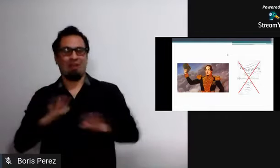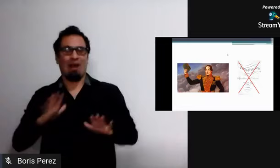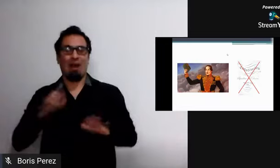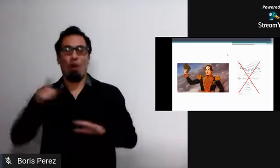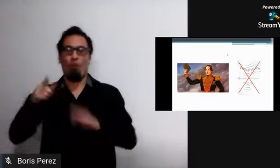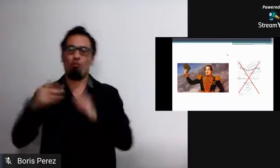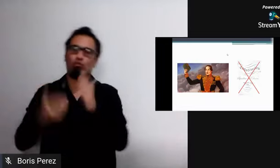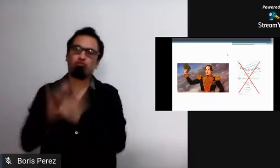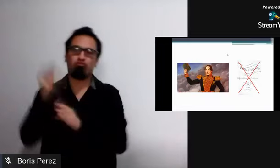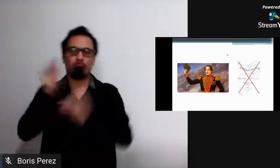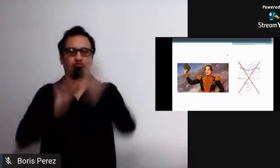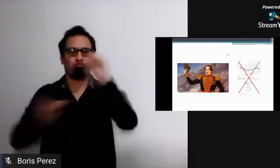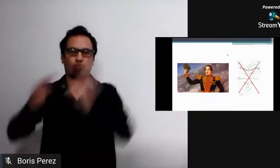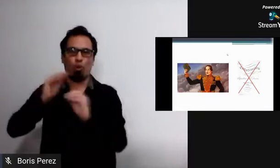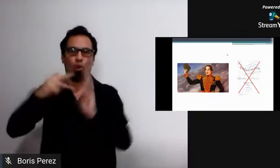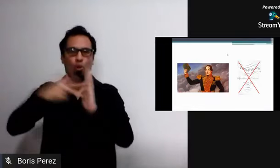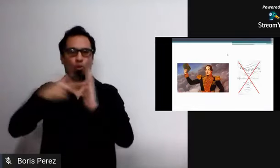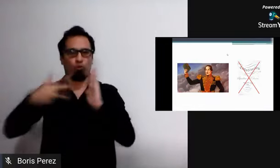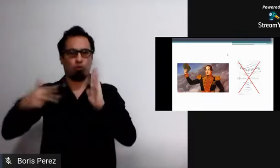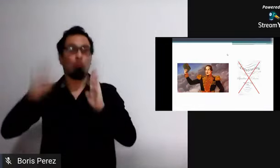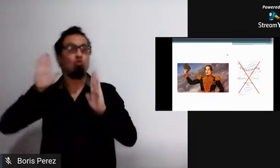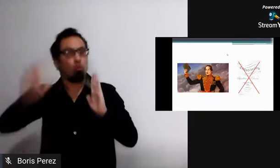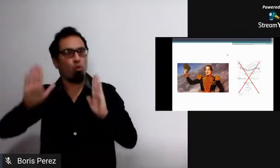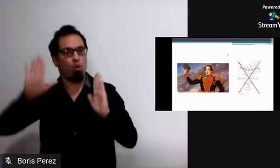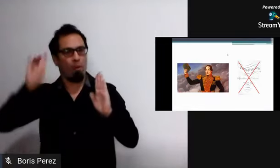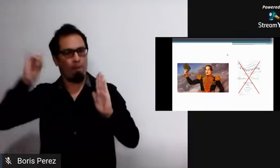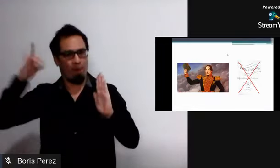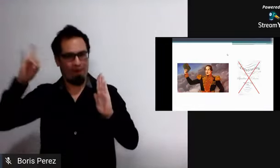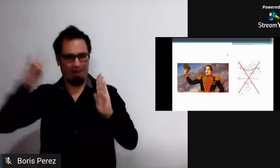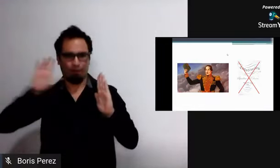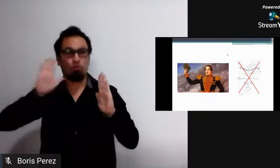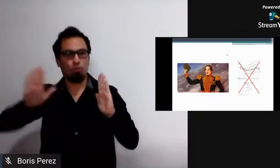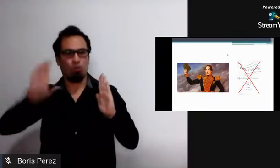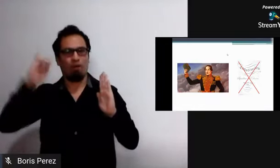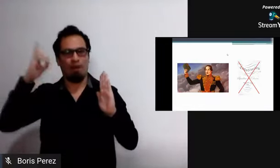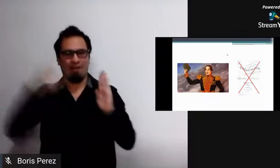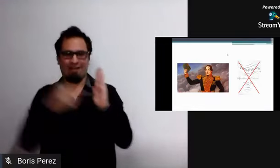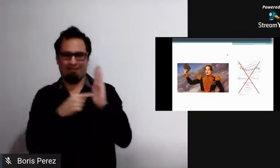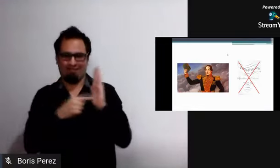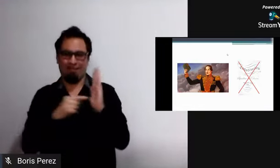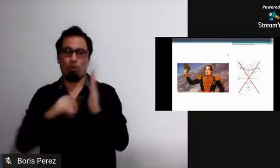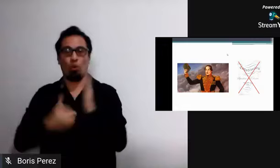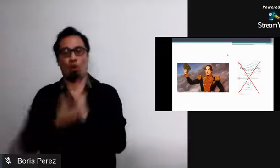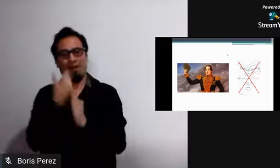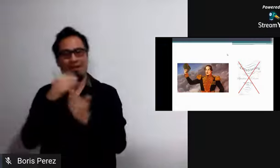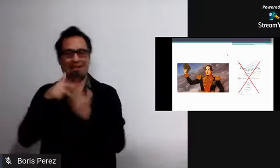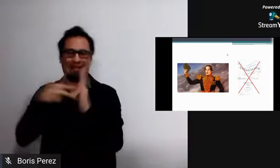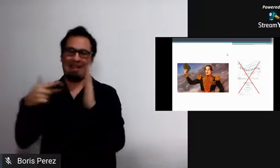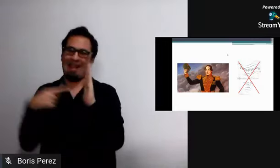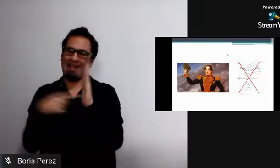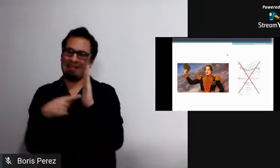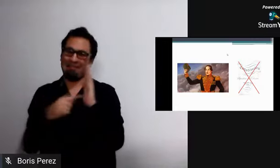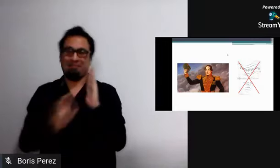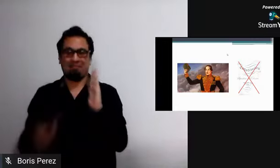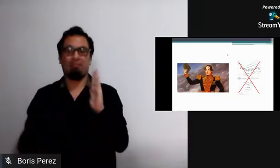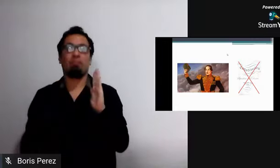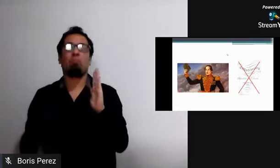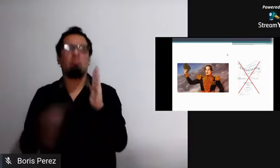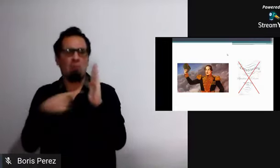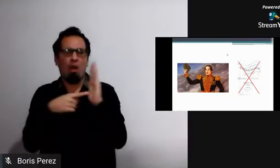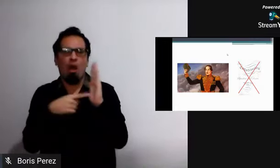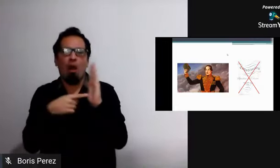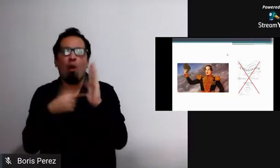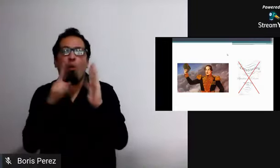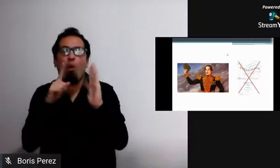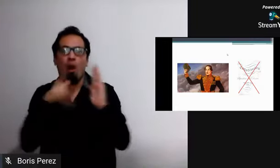nivel latinoamericano. Sin embargo, en ese momento Bolivia estaba trabajando también en su nueva constitución,